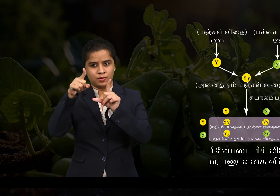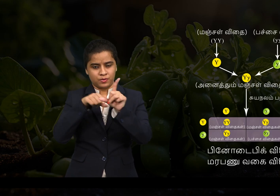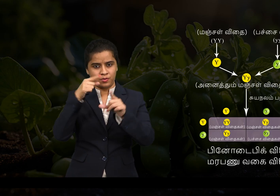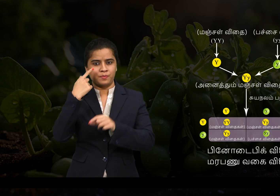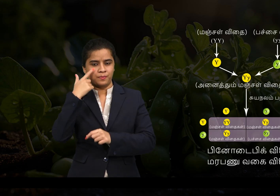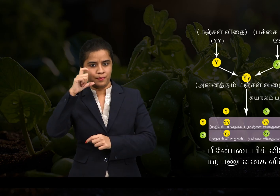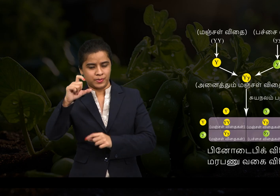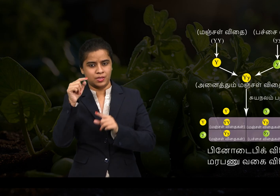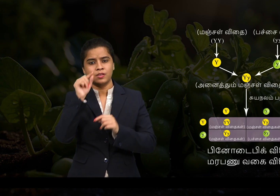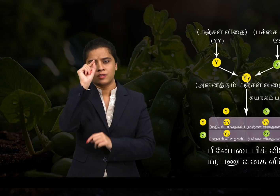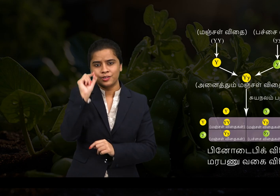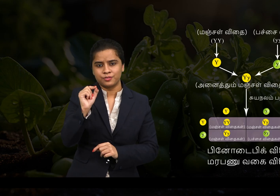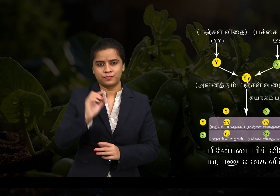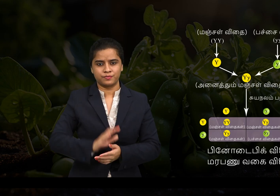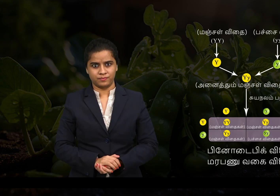அழைக்கப்படுகிறது.